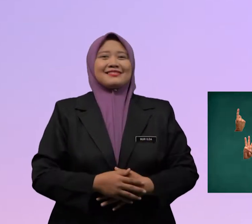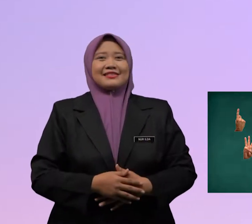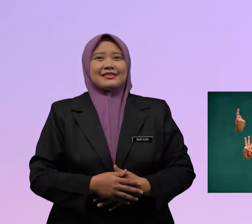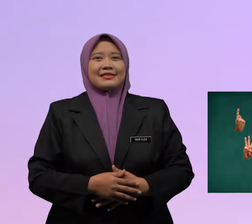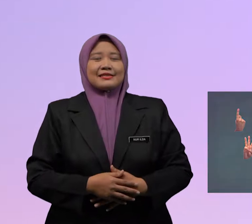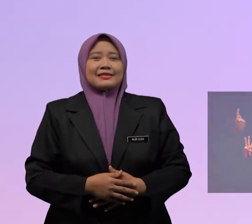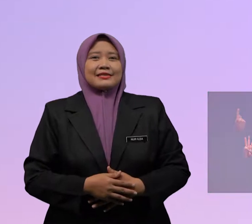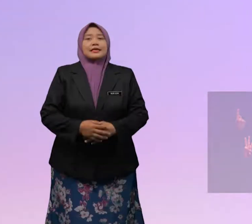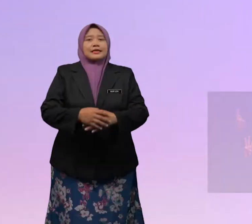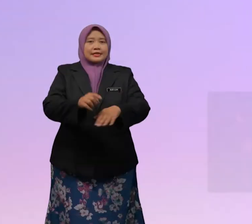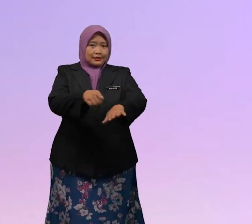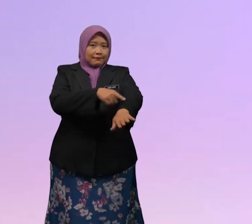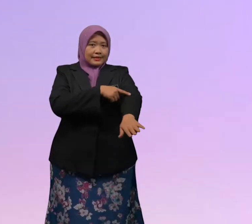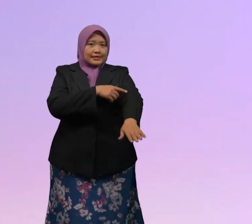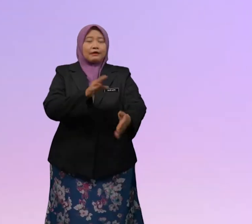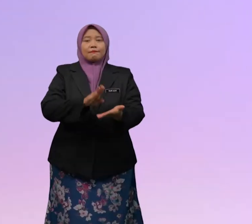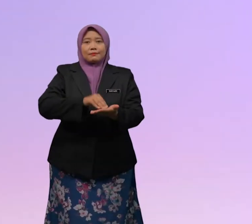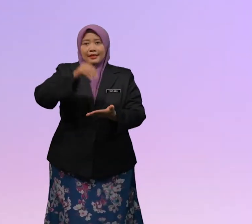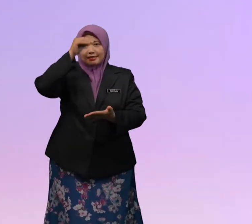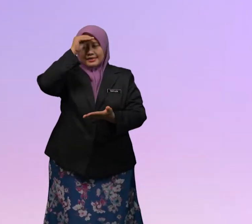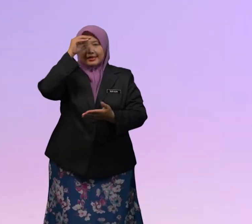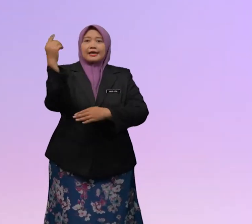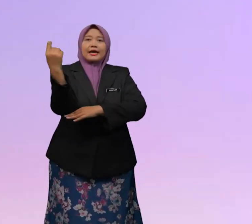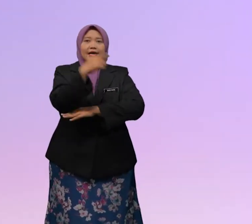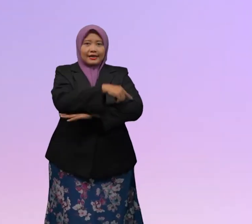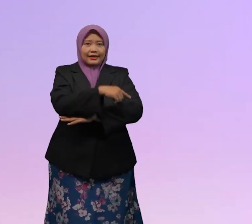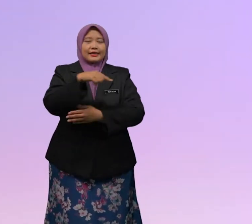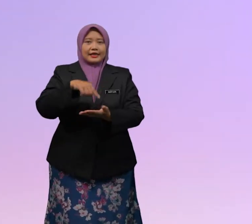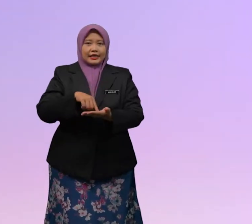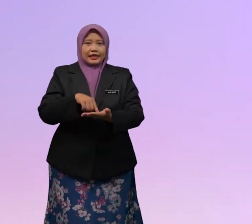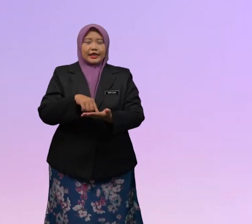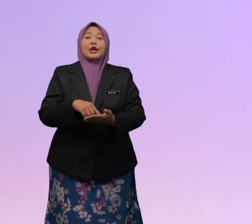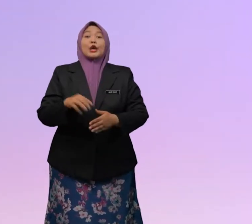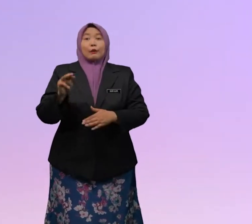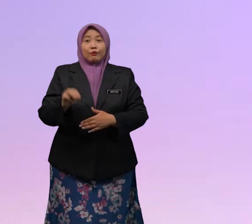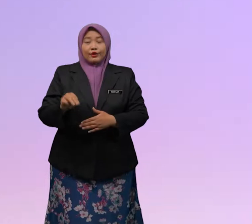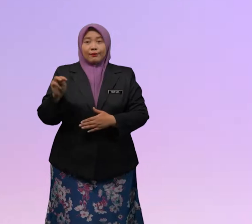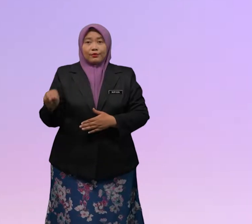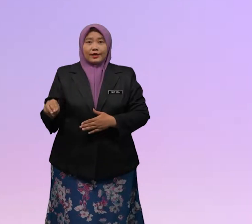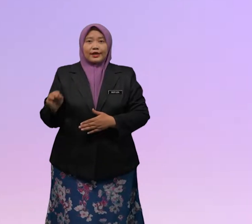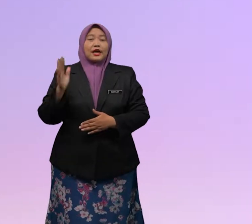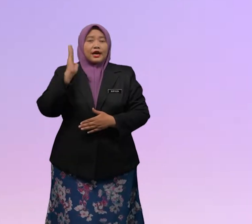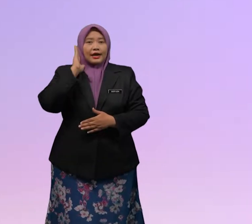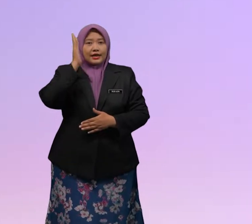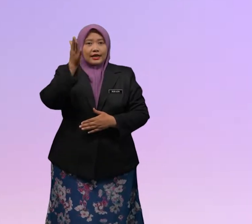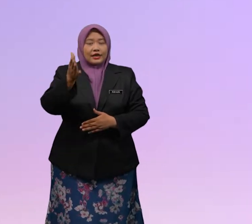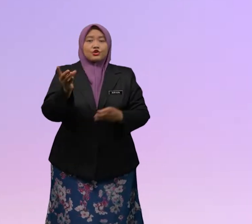Sepanjang pembelajaran hari ini, murid-murid akan